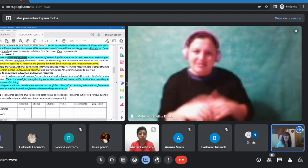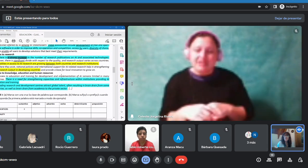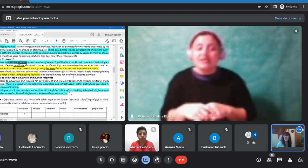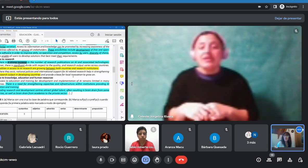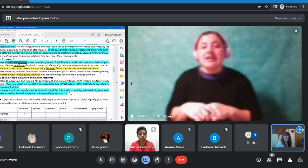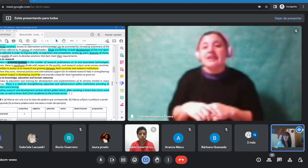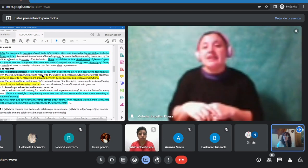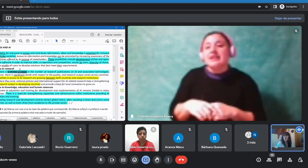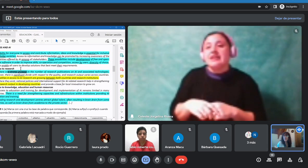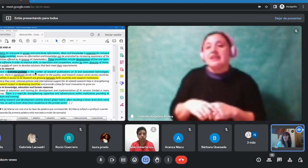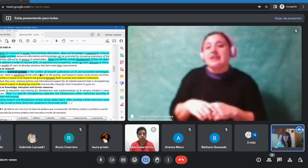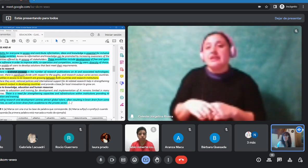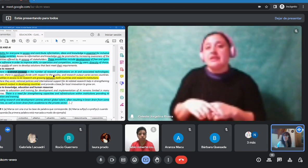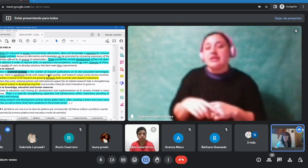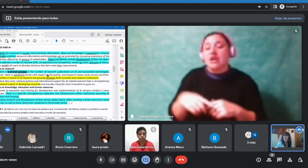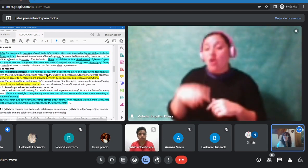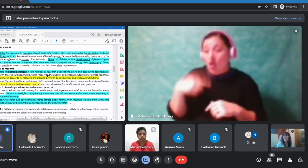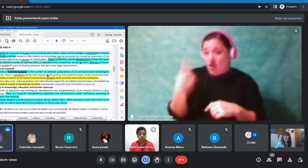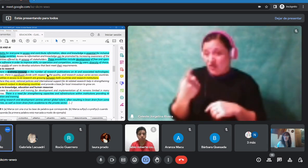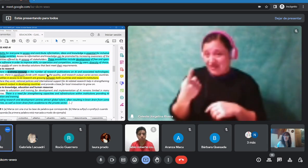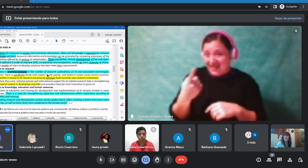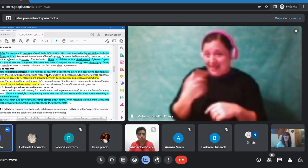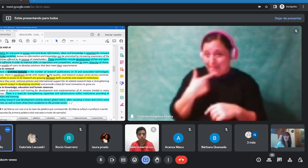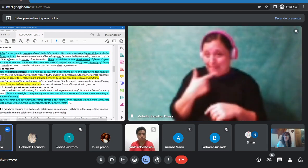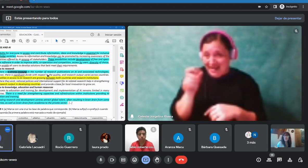increase? Habíamos dicho que increase era...